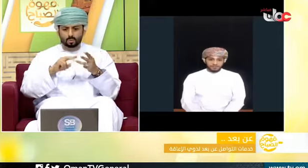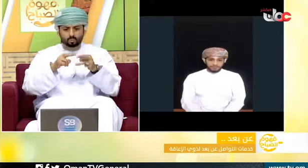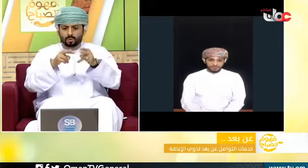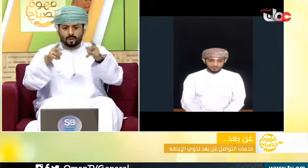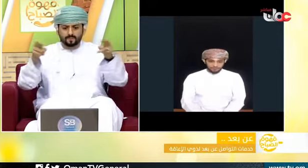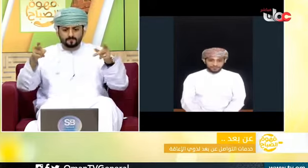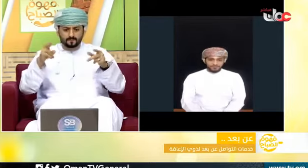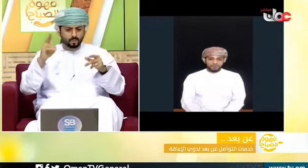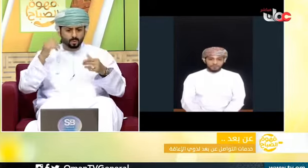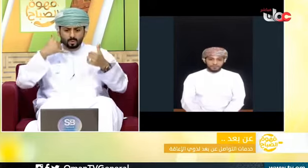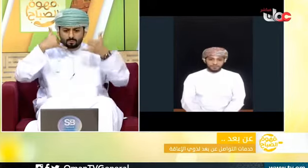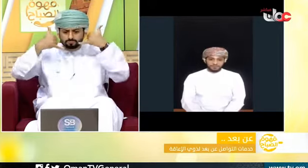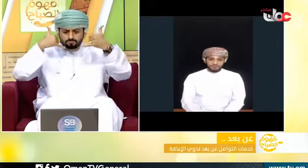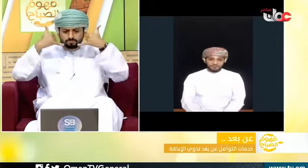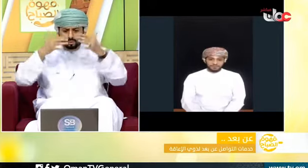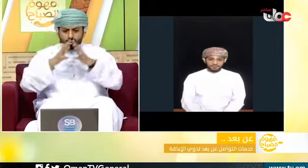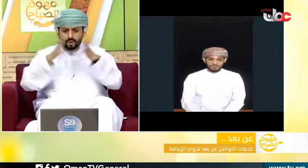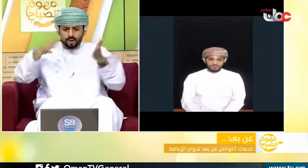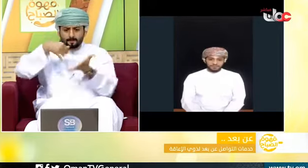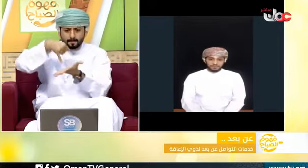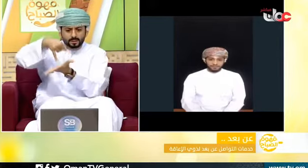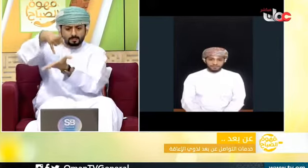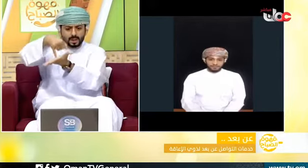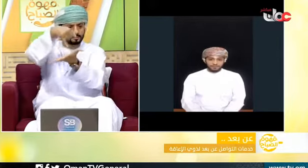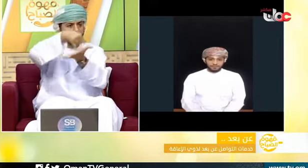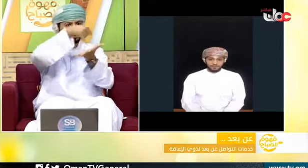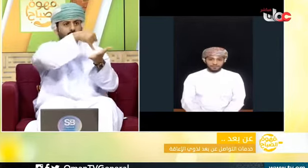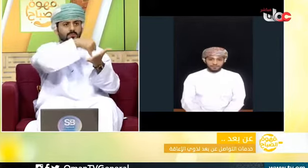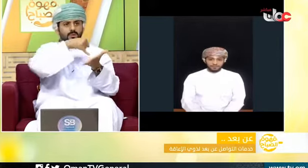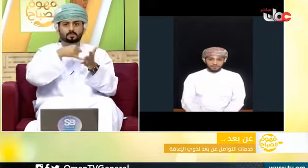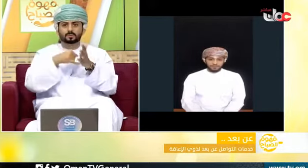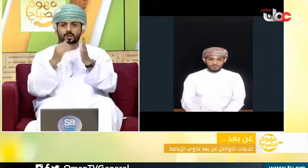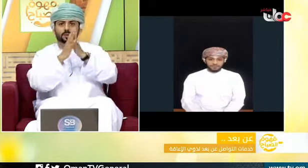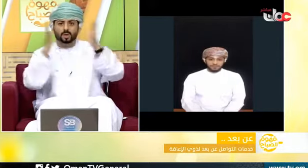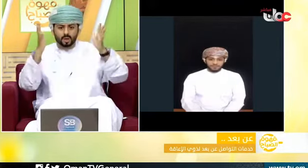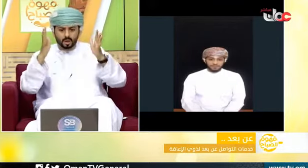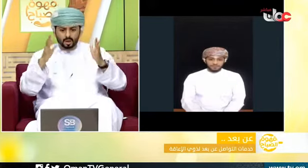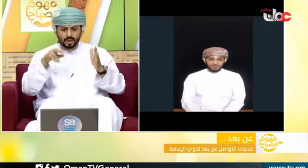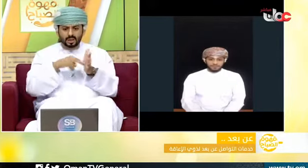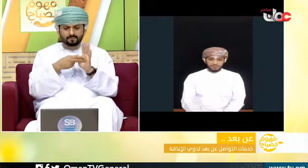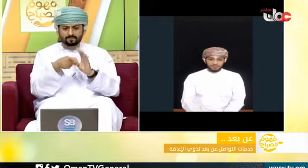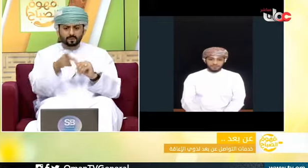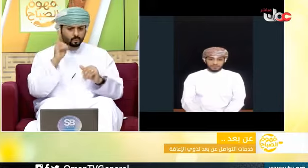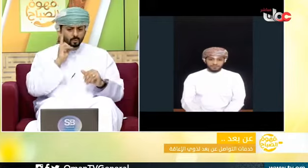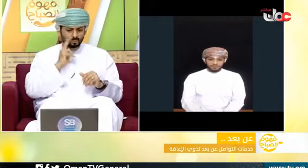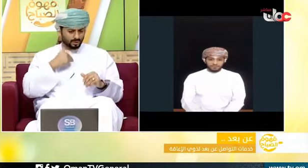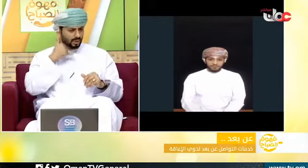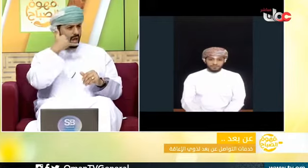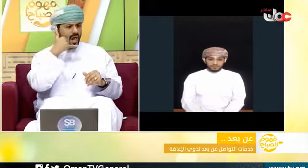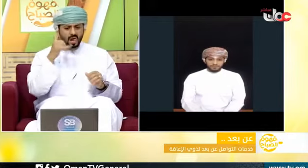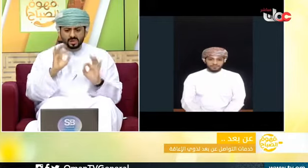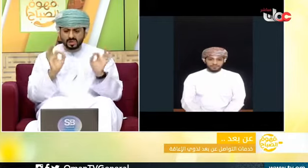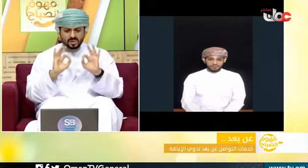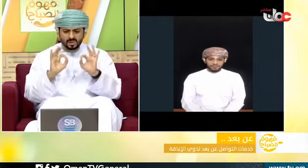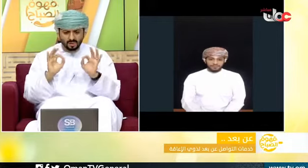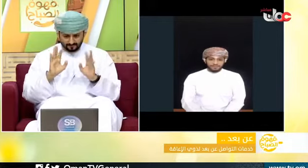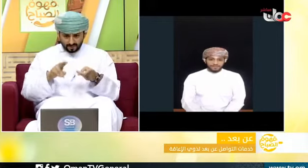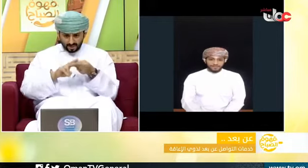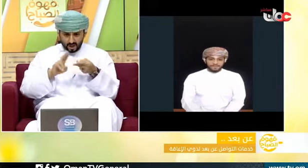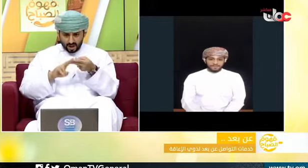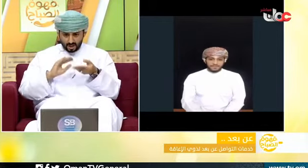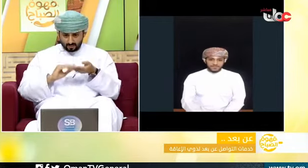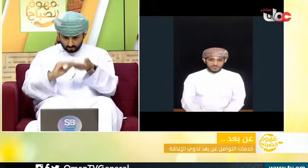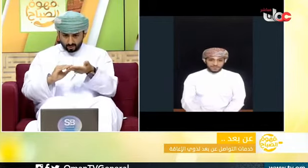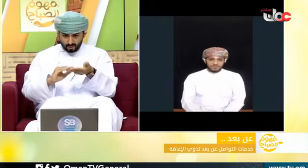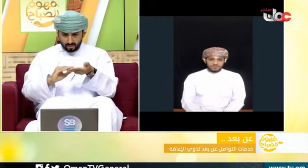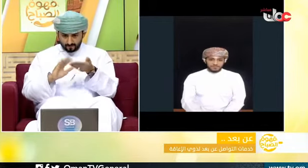الغذائية وأيضا أي طوارئ أو أي من خلال مراكز الاتصال، من خلال أيضا لا